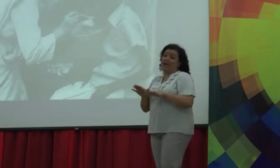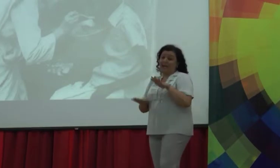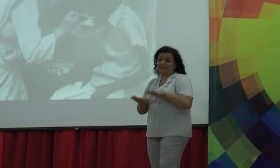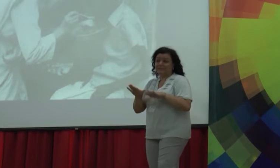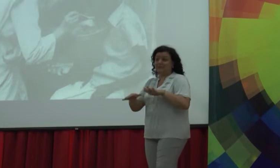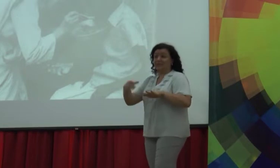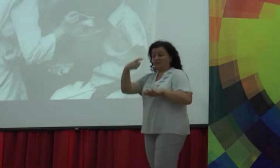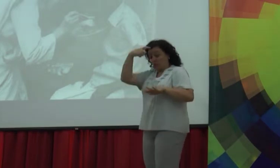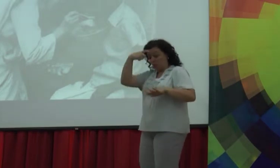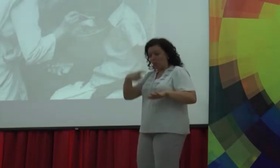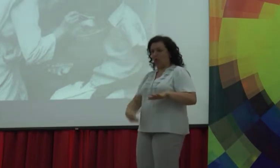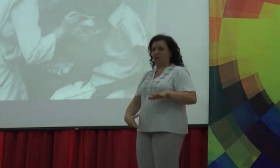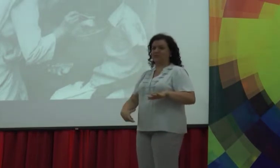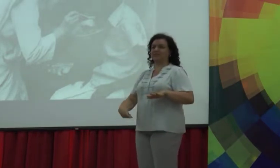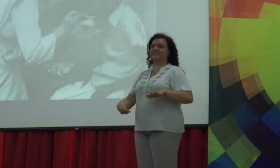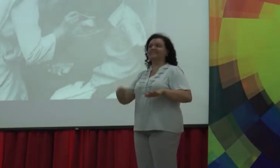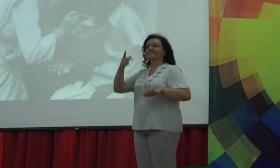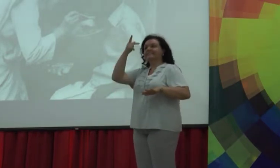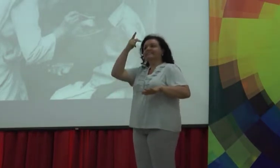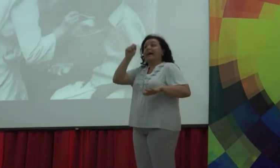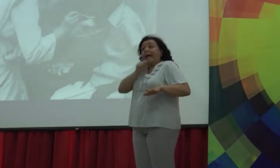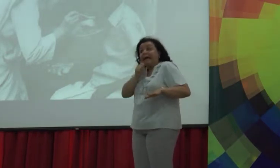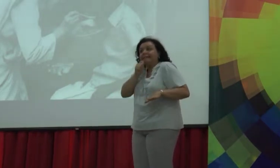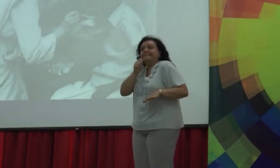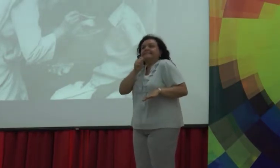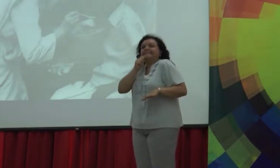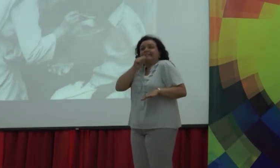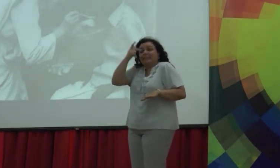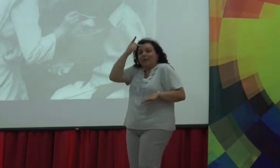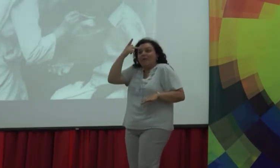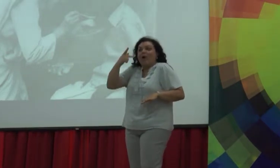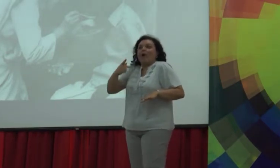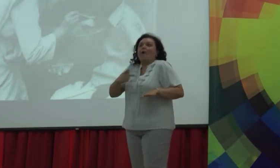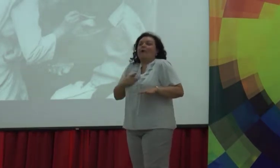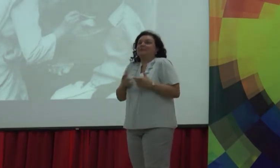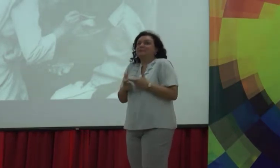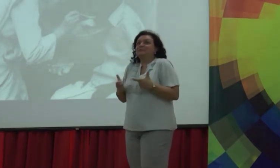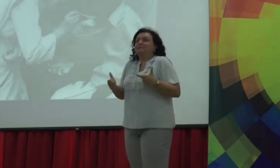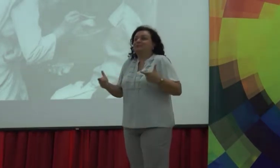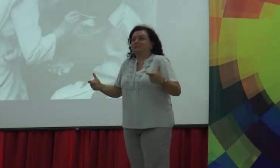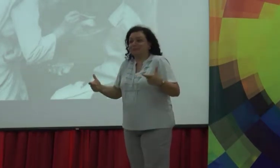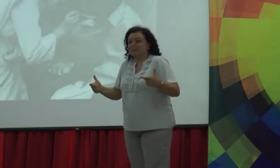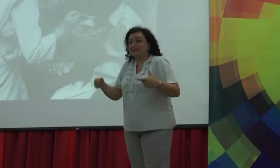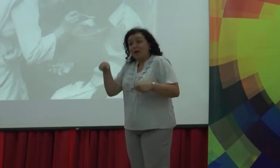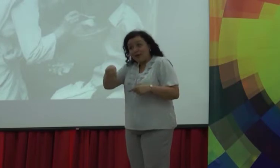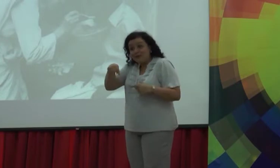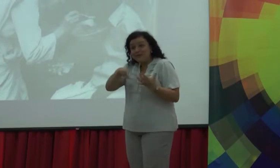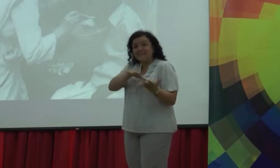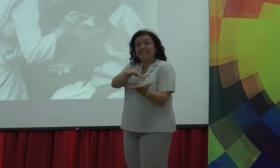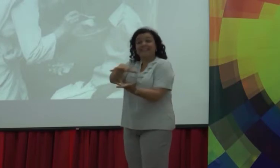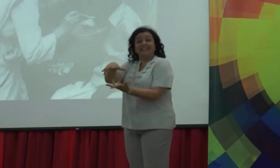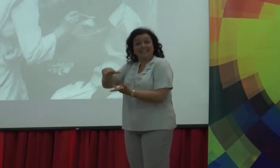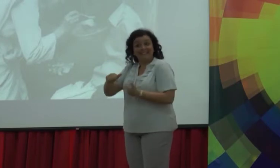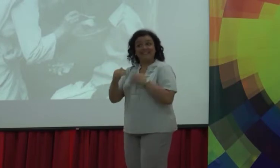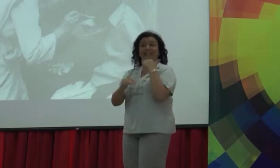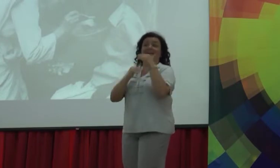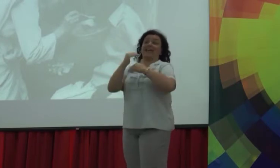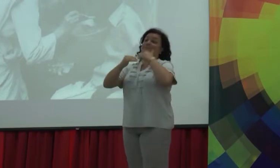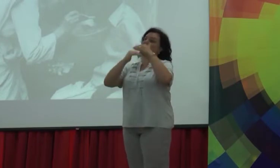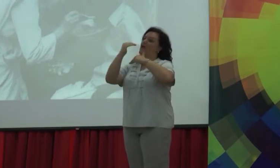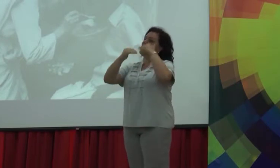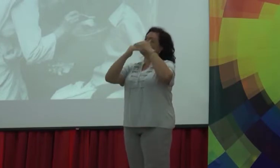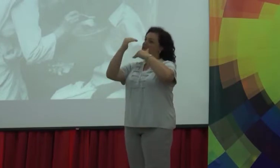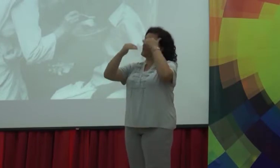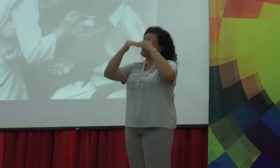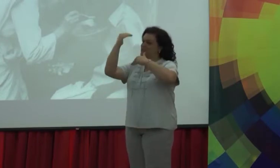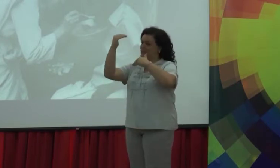outro. Então, às vezes, nós temos um egoísmo muito exacerbado,